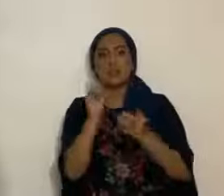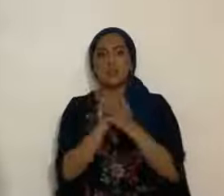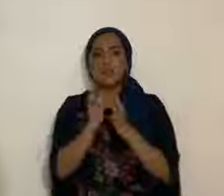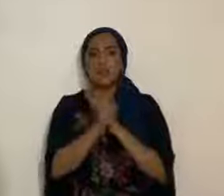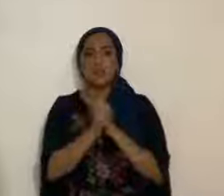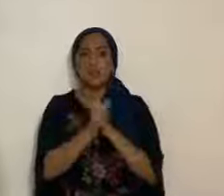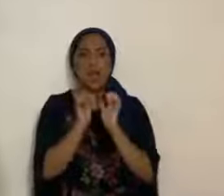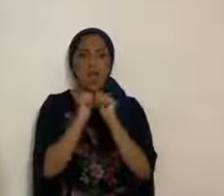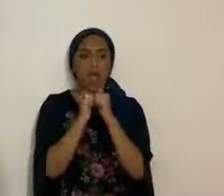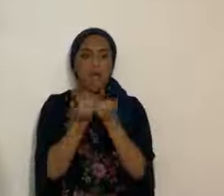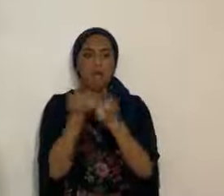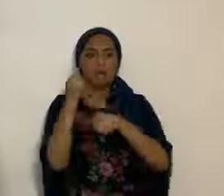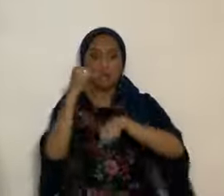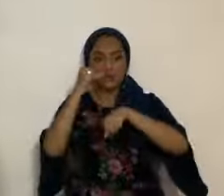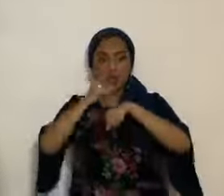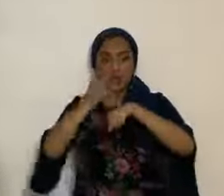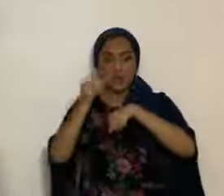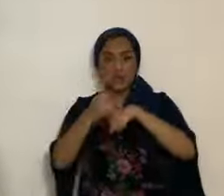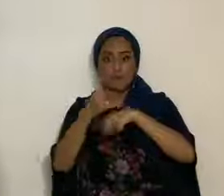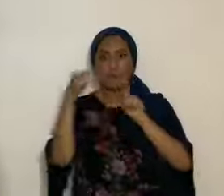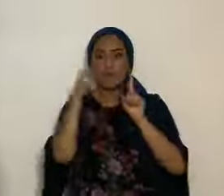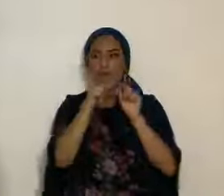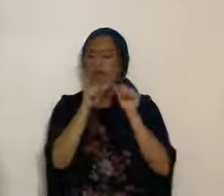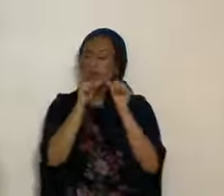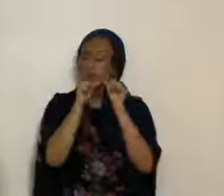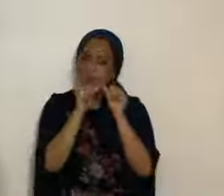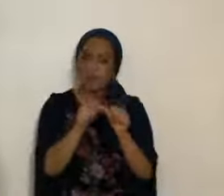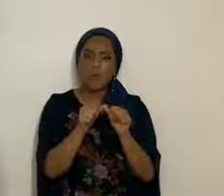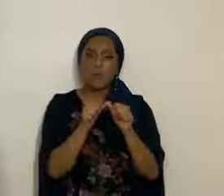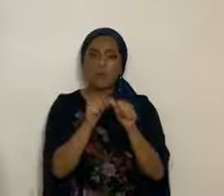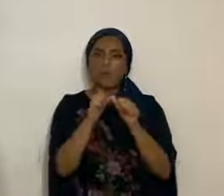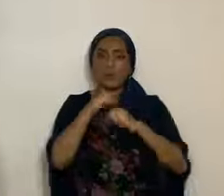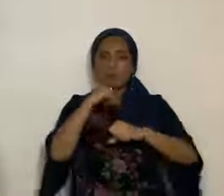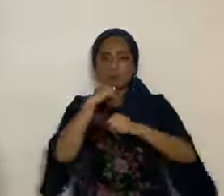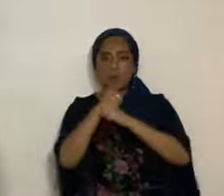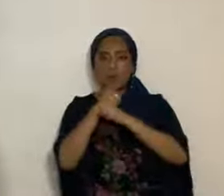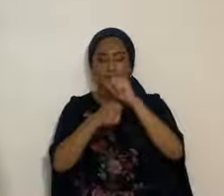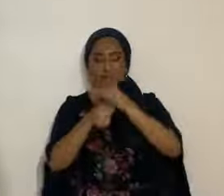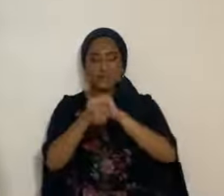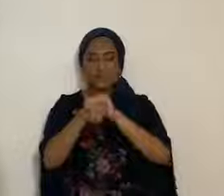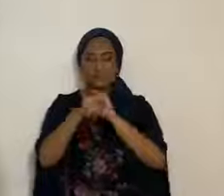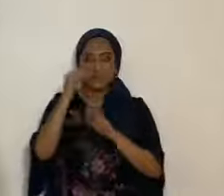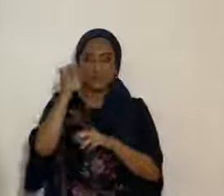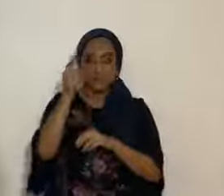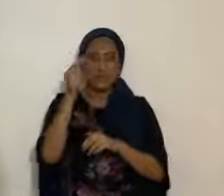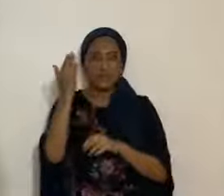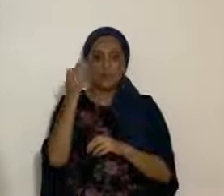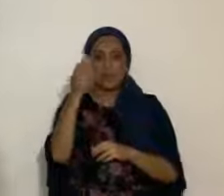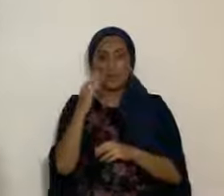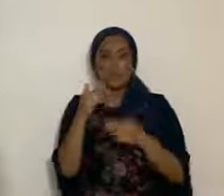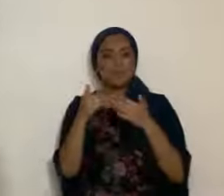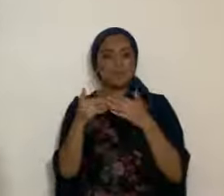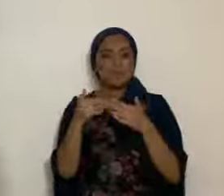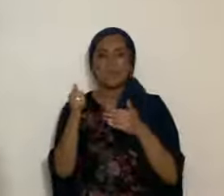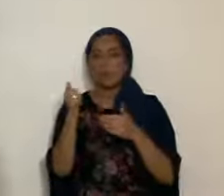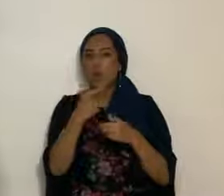cómo José siempre estuvo guiado, protegido y dirigido por el Eterno. Aún en todas esas